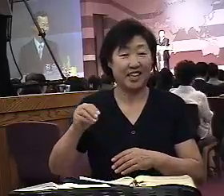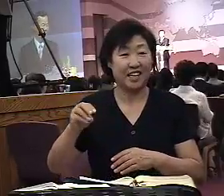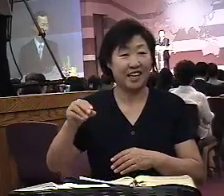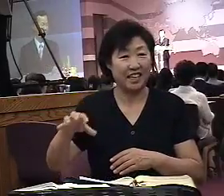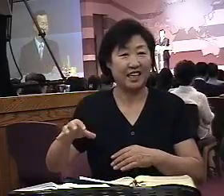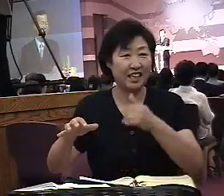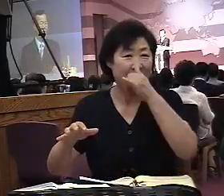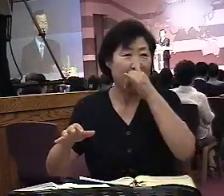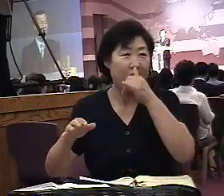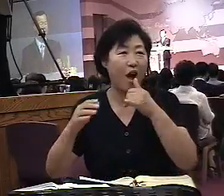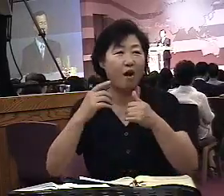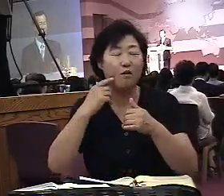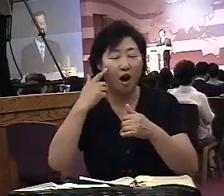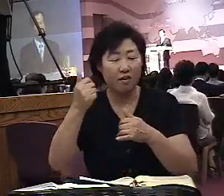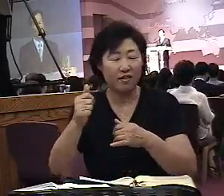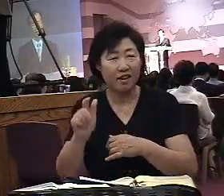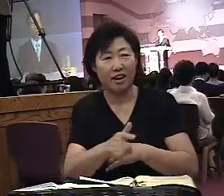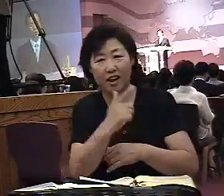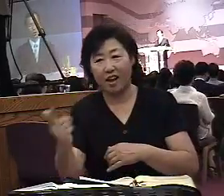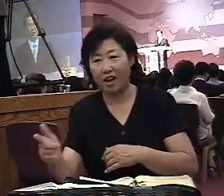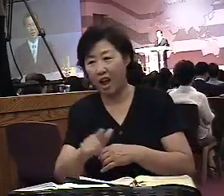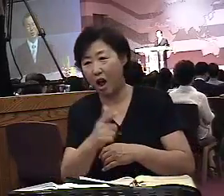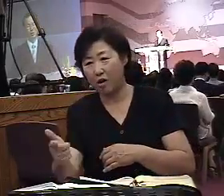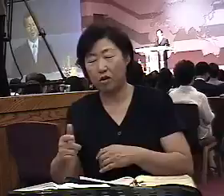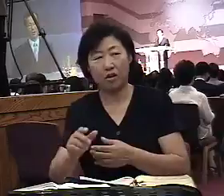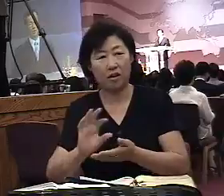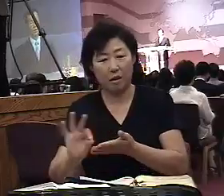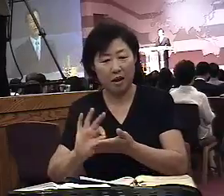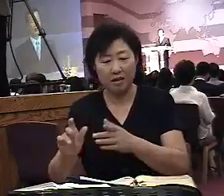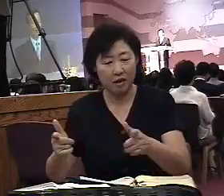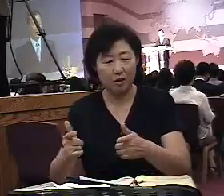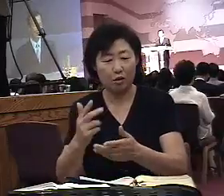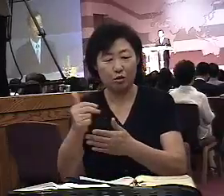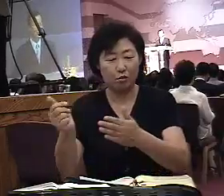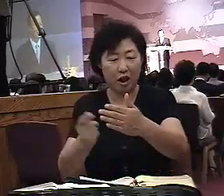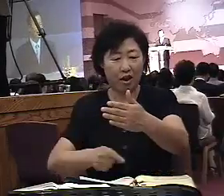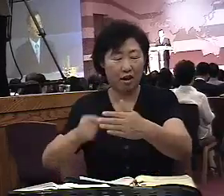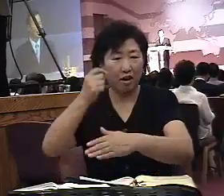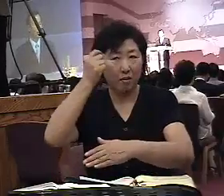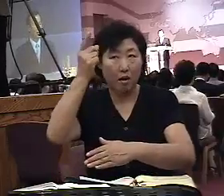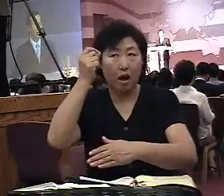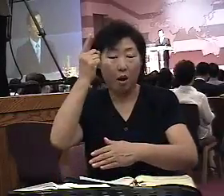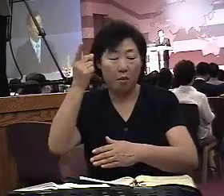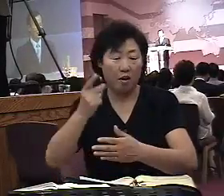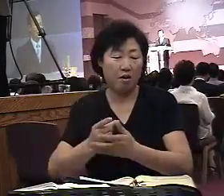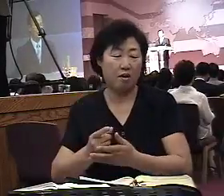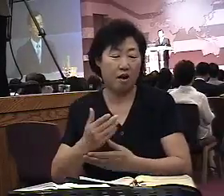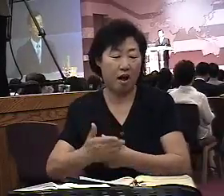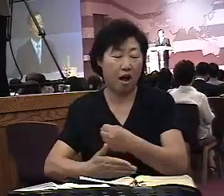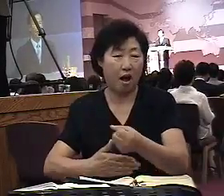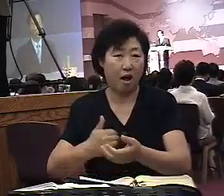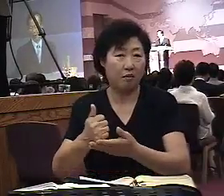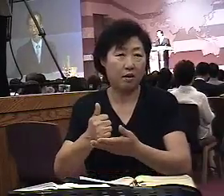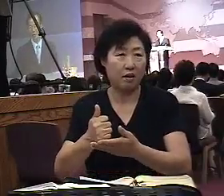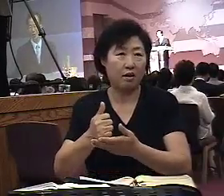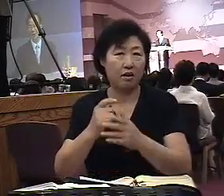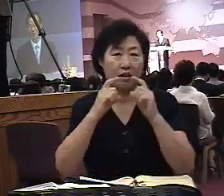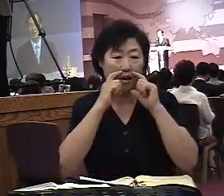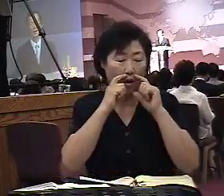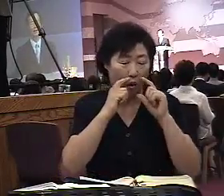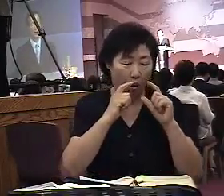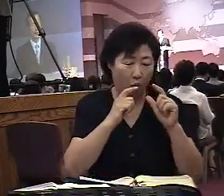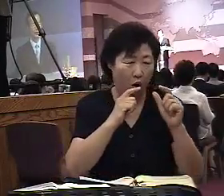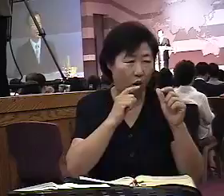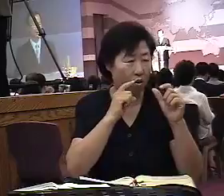같아요. 하루하루를 우리가 낭비하지 않고 주님 안에서 깨어 있으라는 그런 하나님의 그 경고와